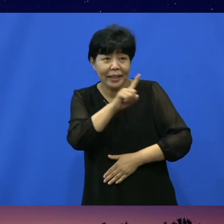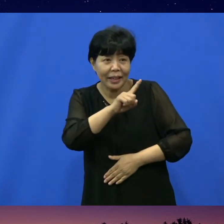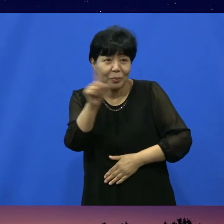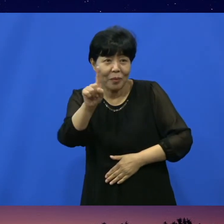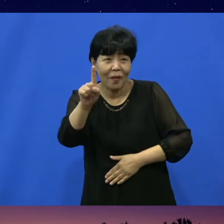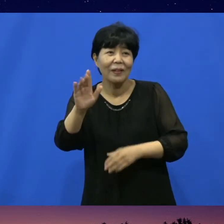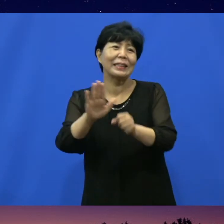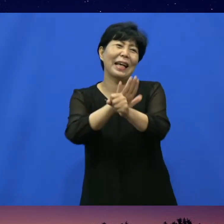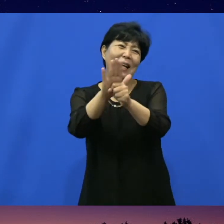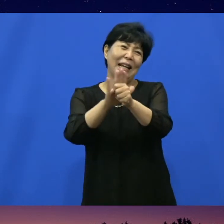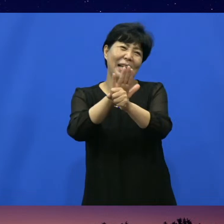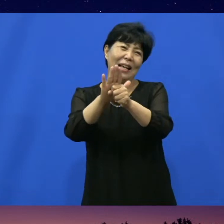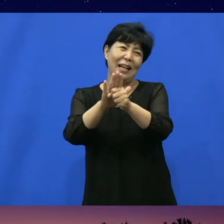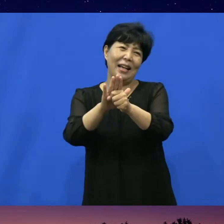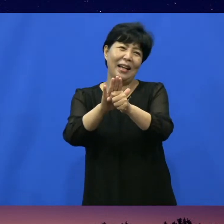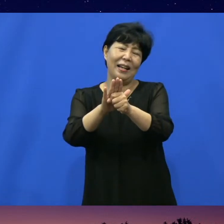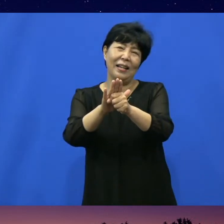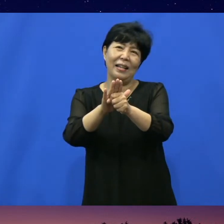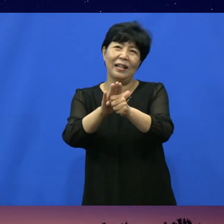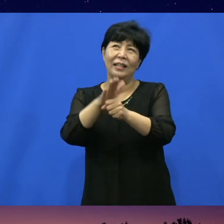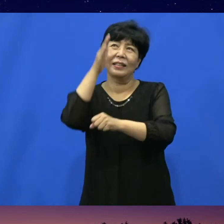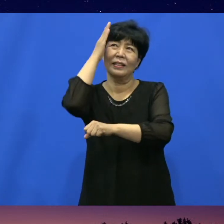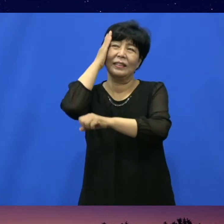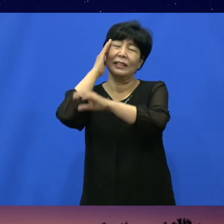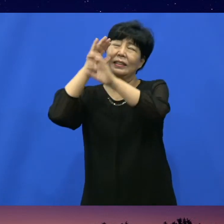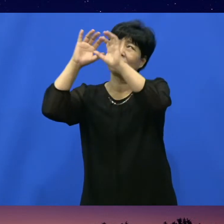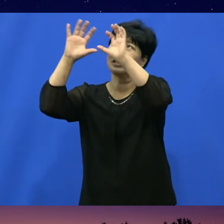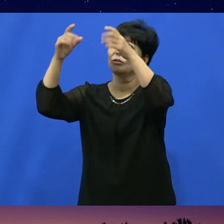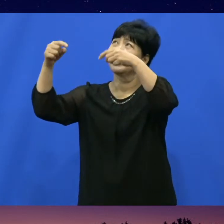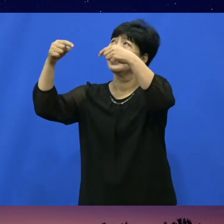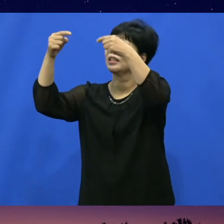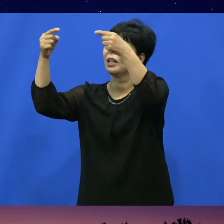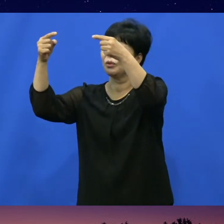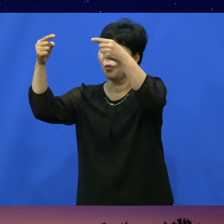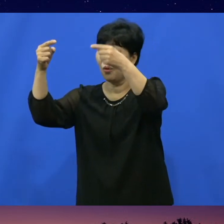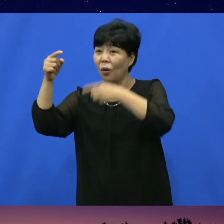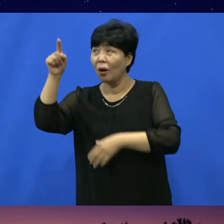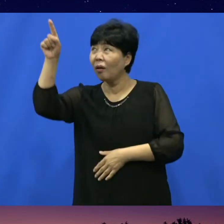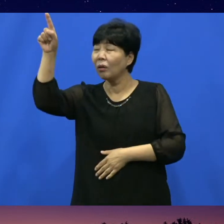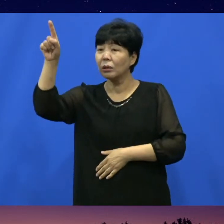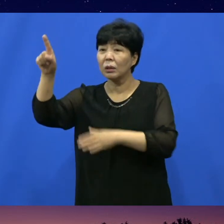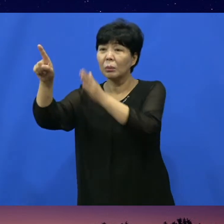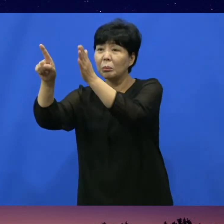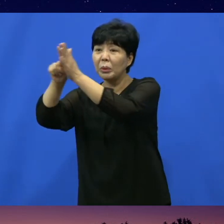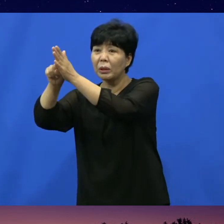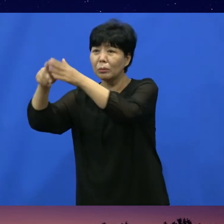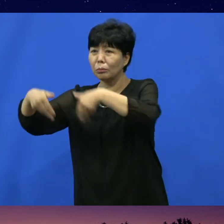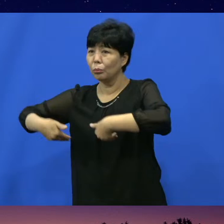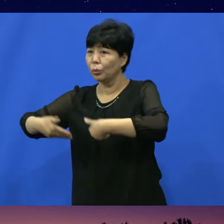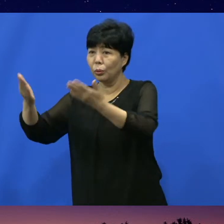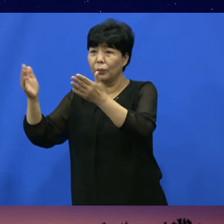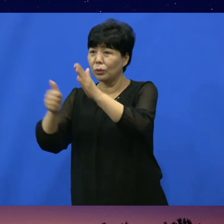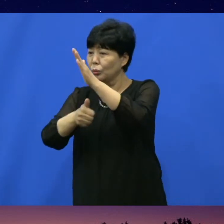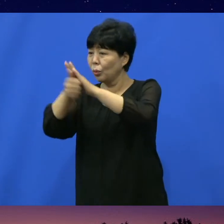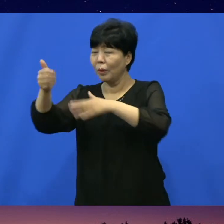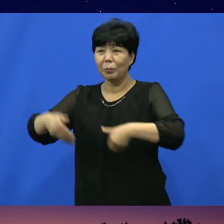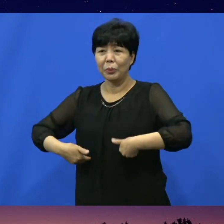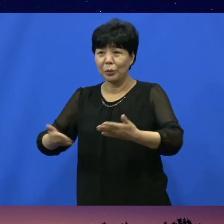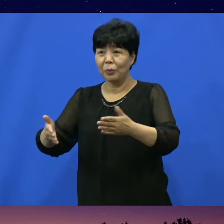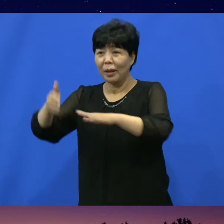사라지는데 사랑은 남는다. 천국에 가도 여러분 믿음도 천국에는 믿음이 필요 없어요. 소망도 필요 없어요. 사랑만 남는